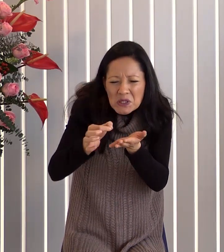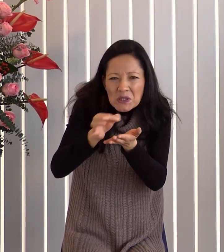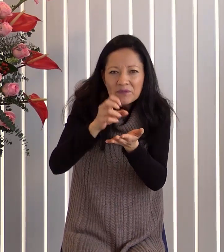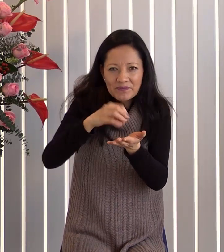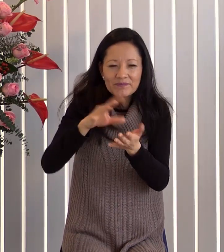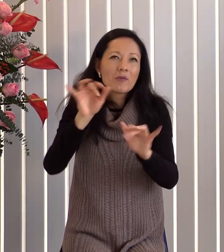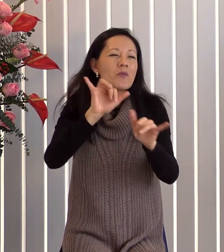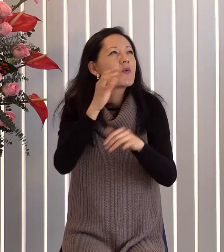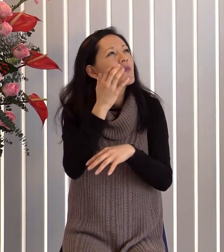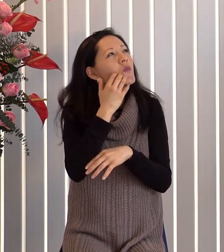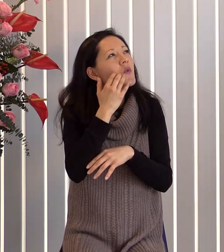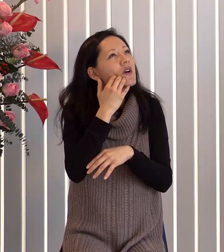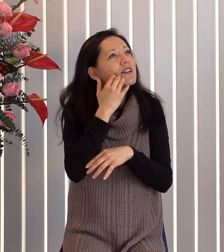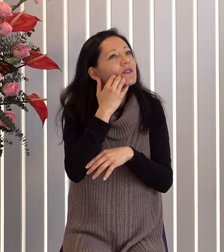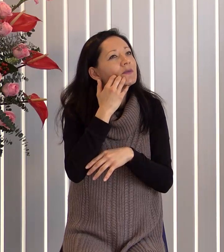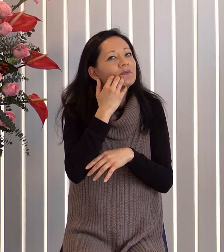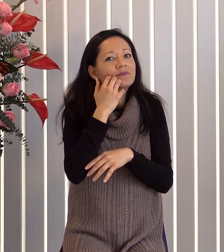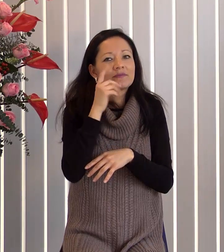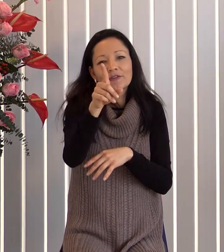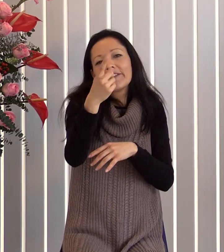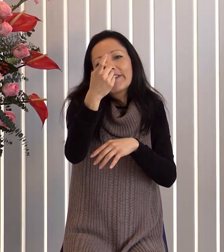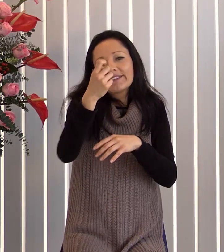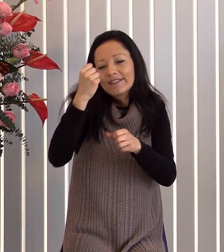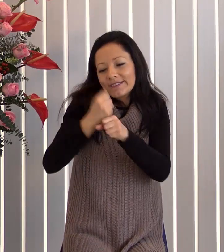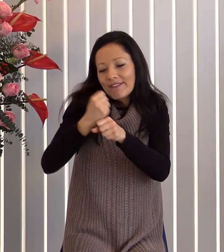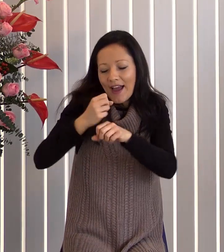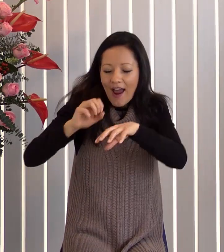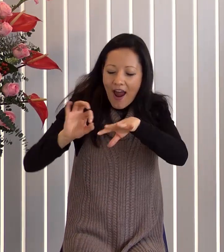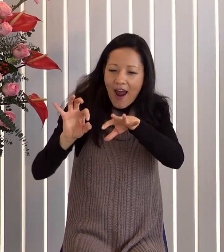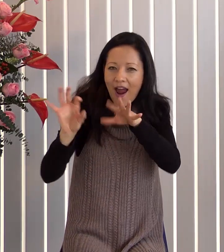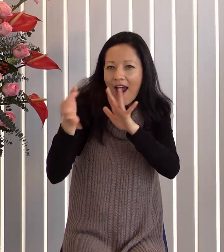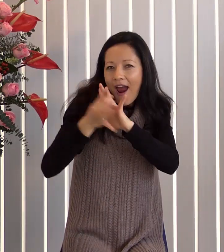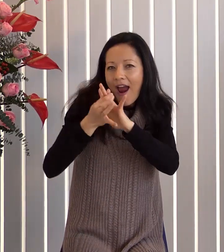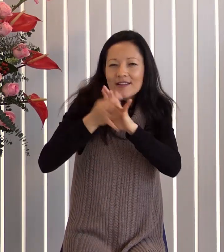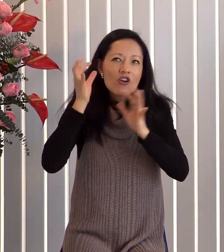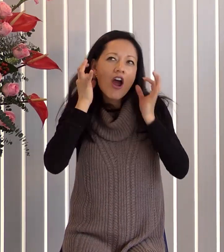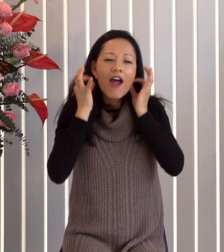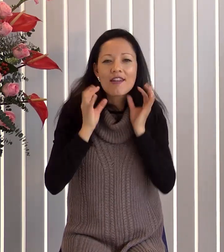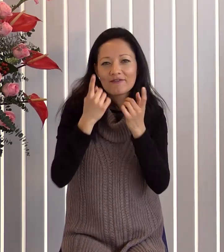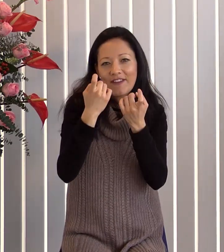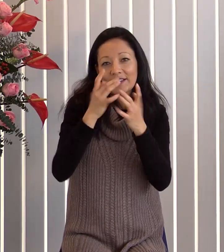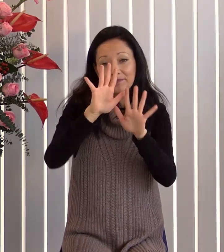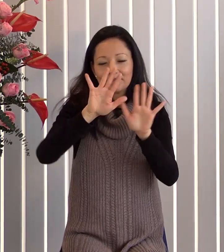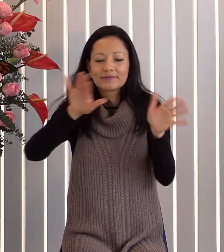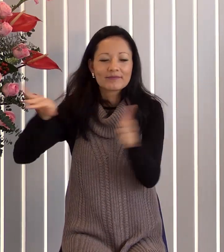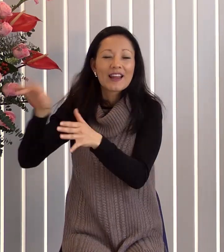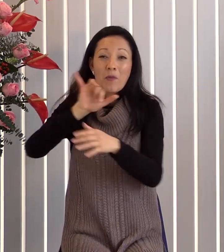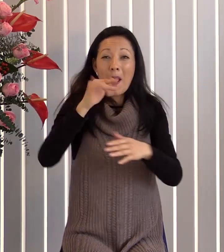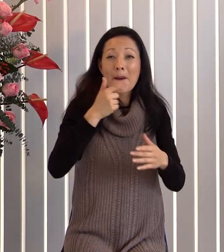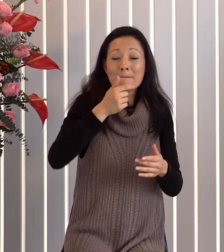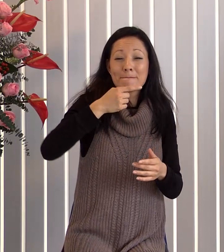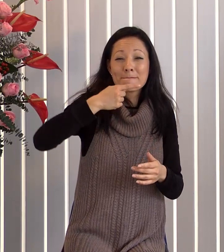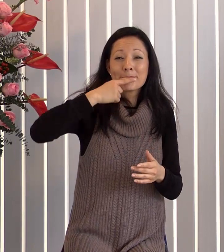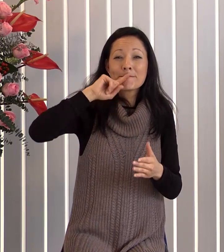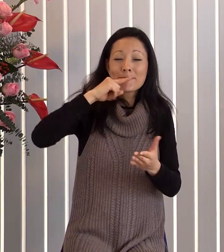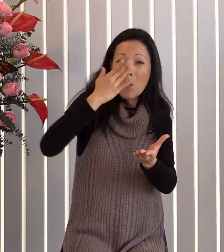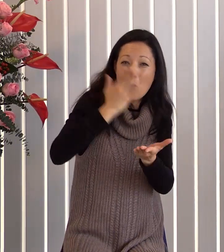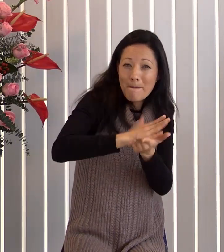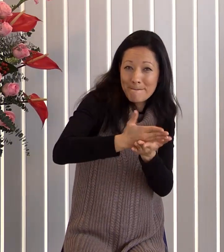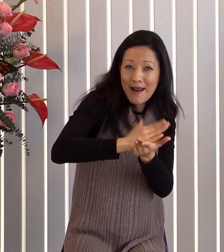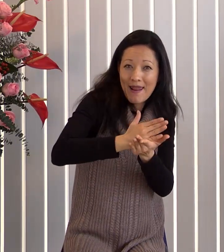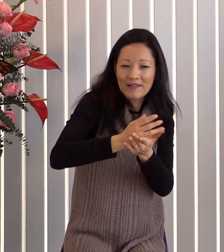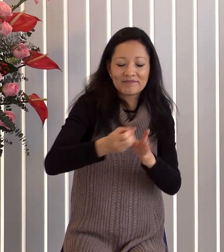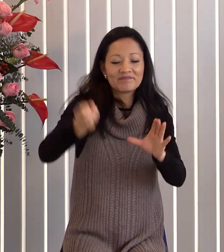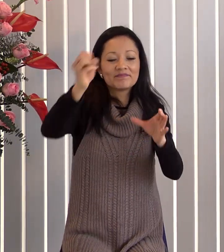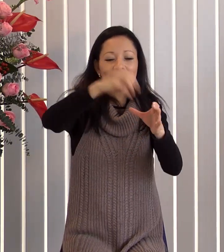como cuando uno hace, como usted no es joyero, entonces cuando usted hace huepanela, la huepanela le sale algo que llaman las mamás la cachaza, eso